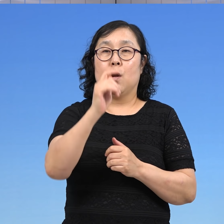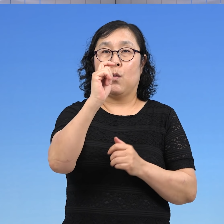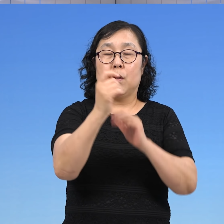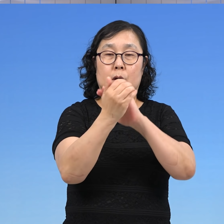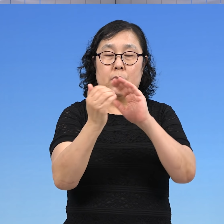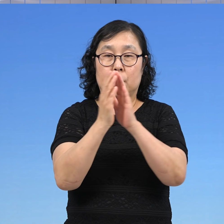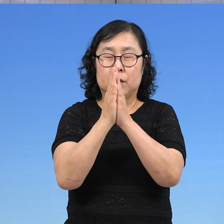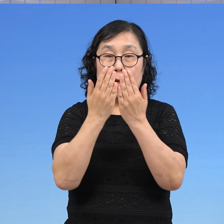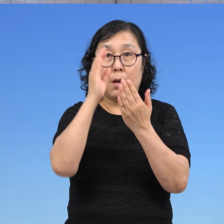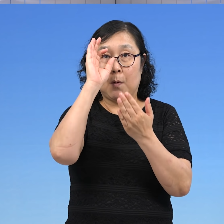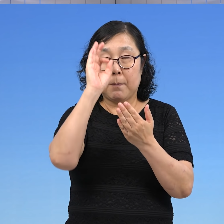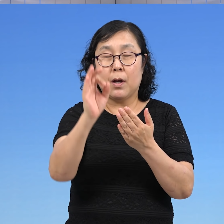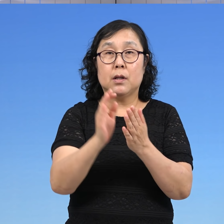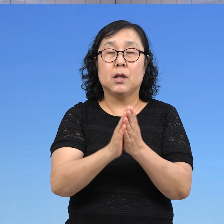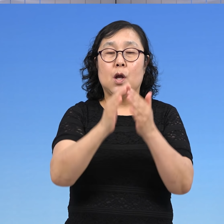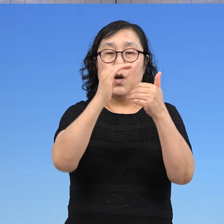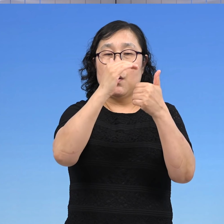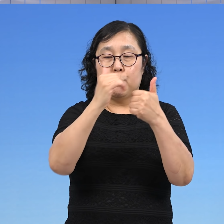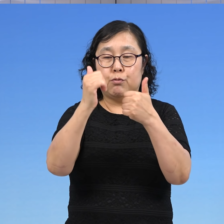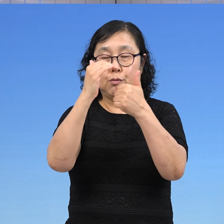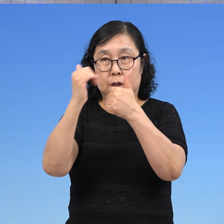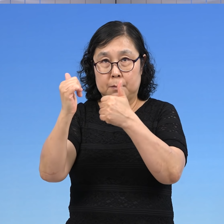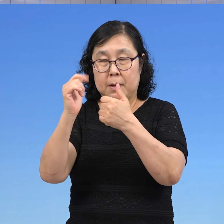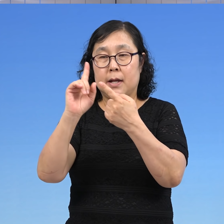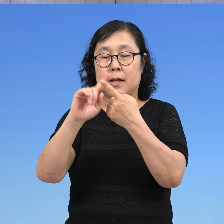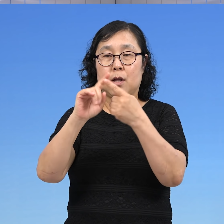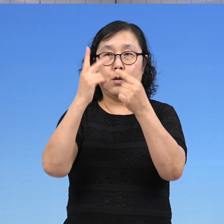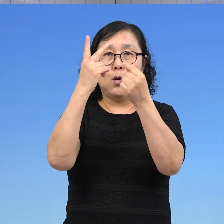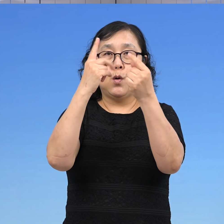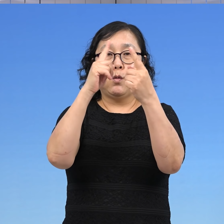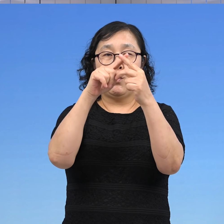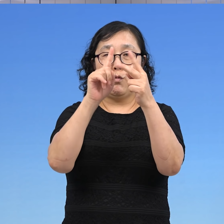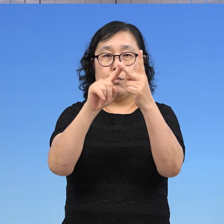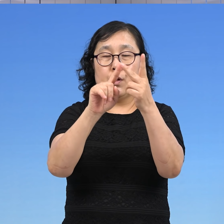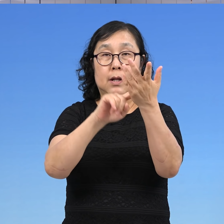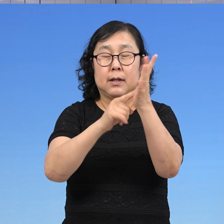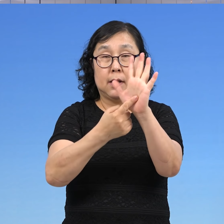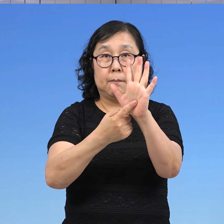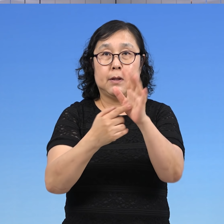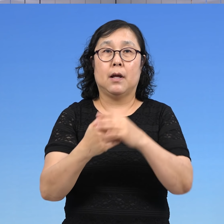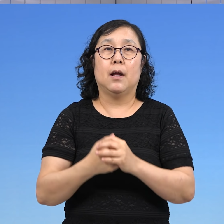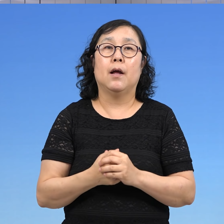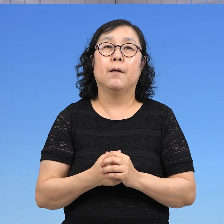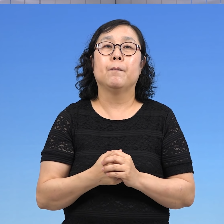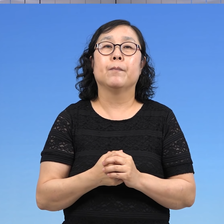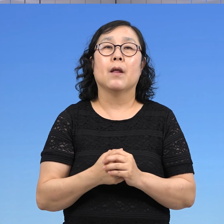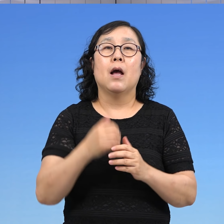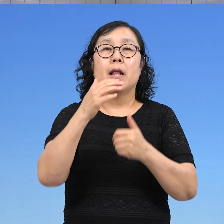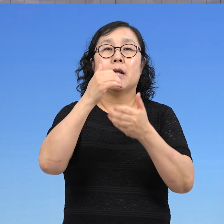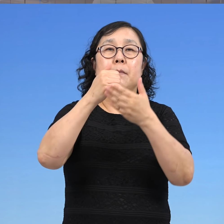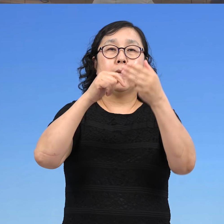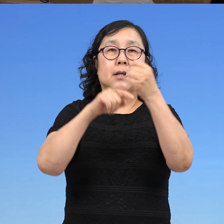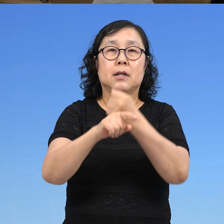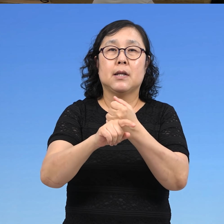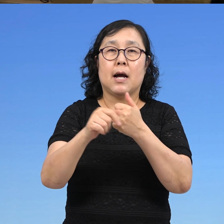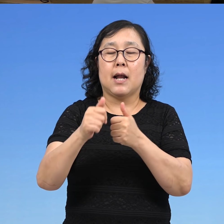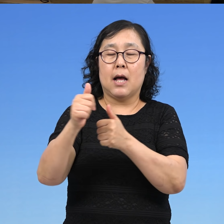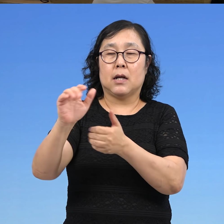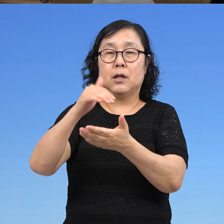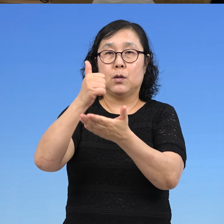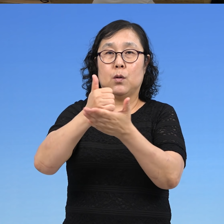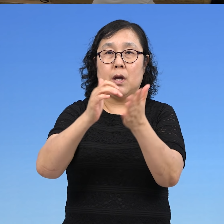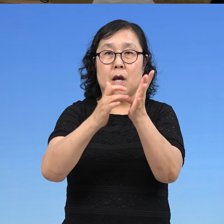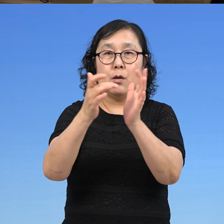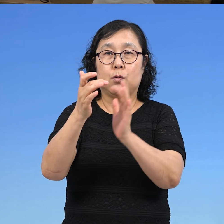고린도전서 1장 1절의 재료도 보면 이 부르심 이라는 표현이 두번에 걸쳐서 나오는데요 자 보십시오